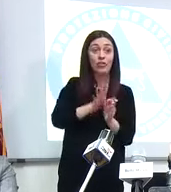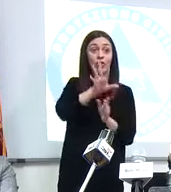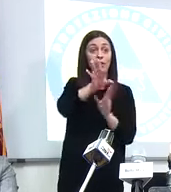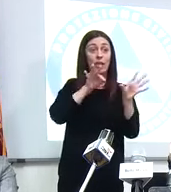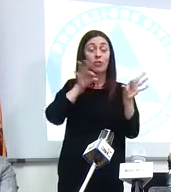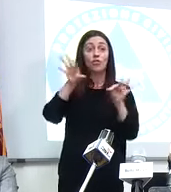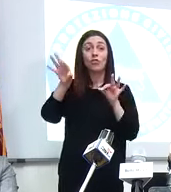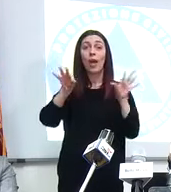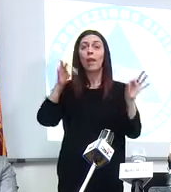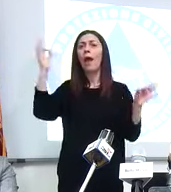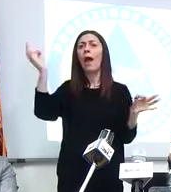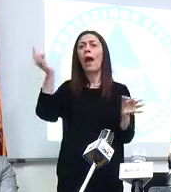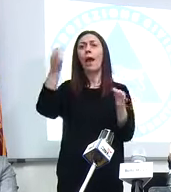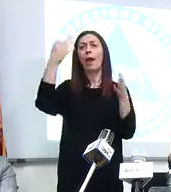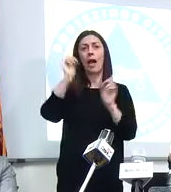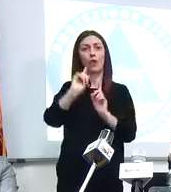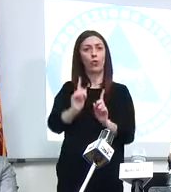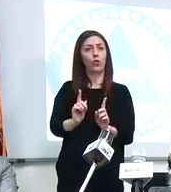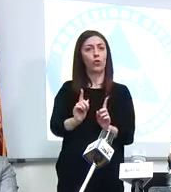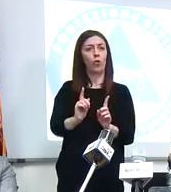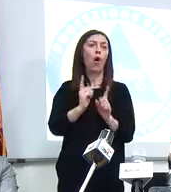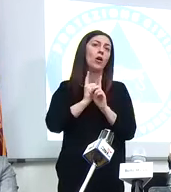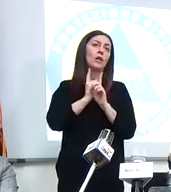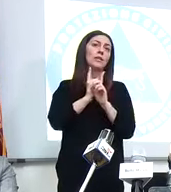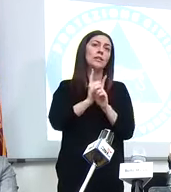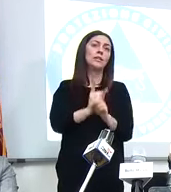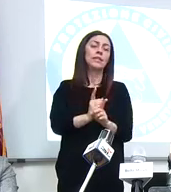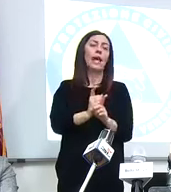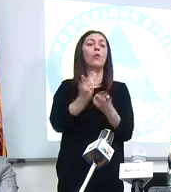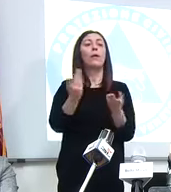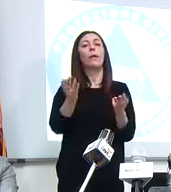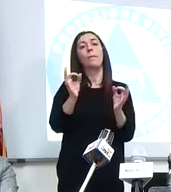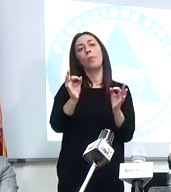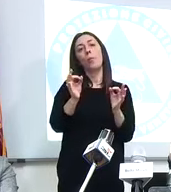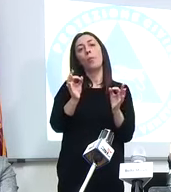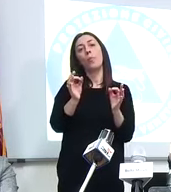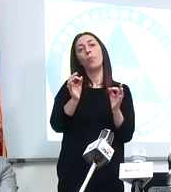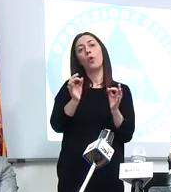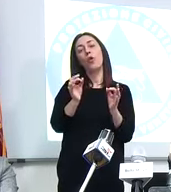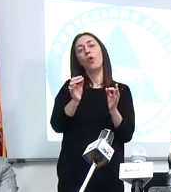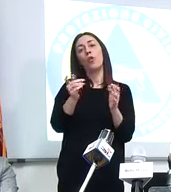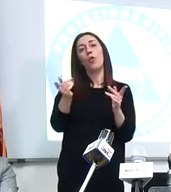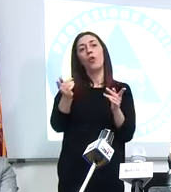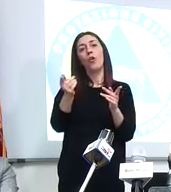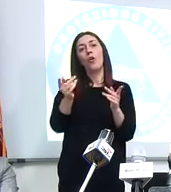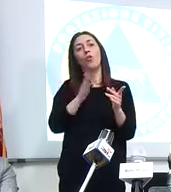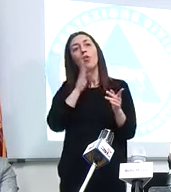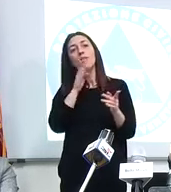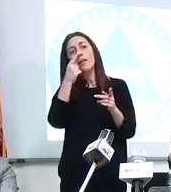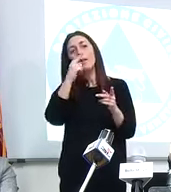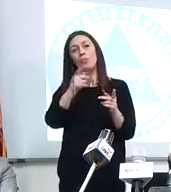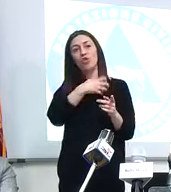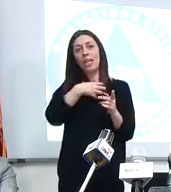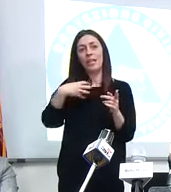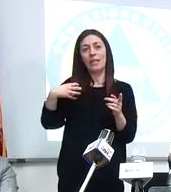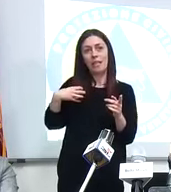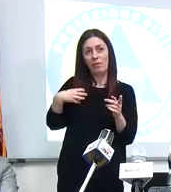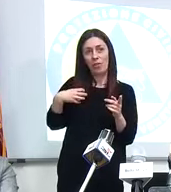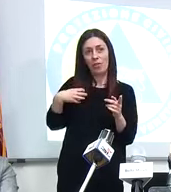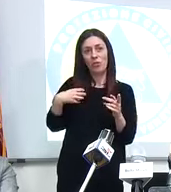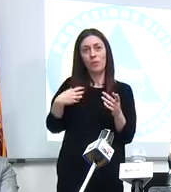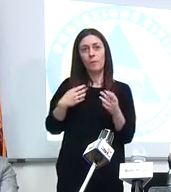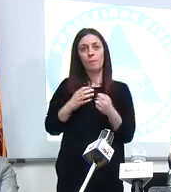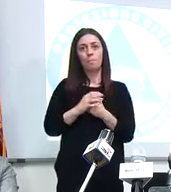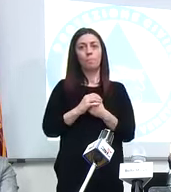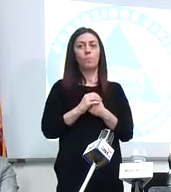caso, ma vengono fatte sulla base di quelle che sono le evidenze scientifiche e sulla base di dove è la maggiore concentrazione,